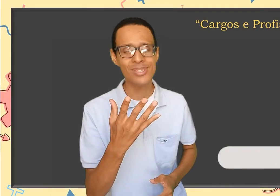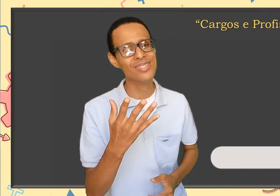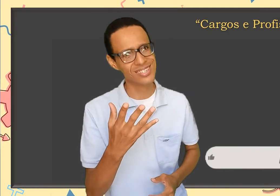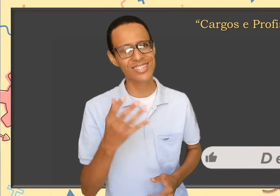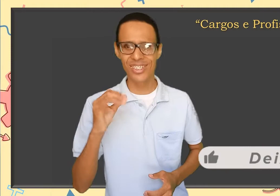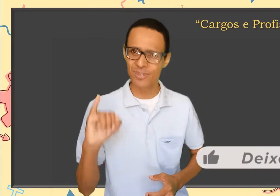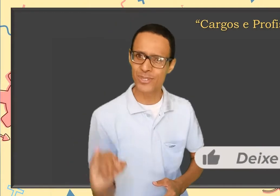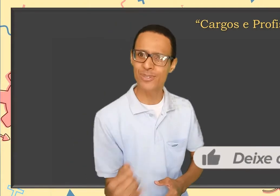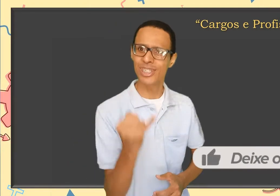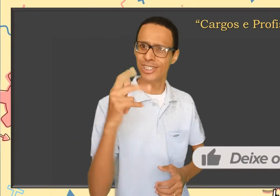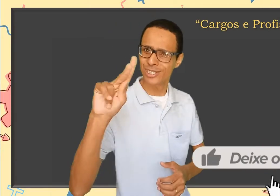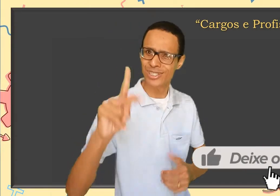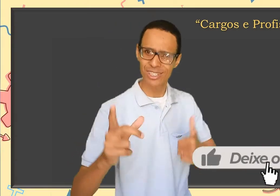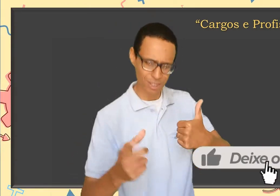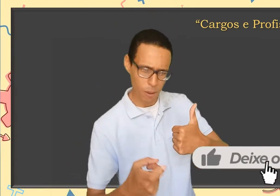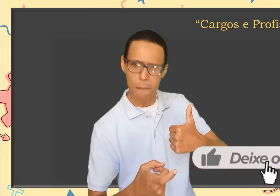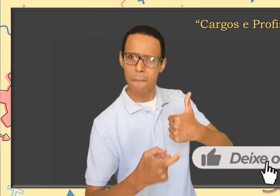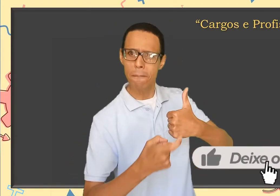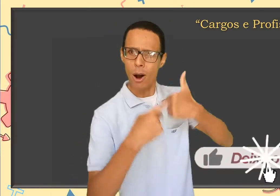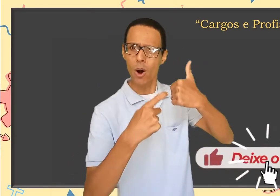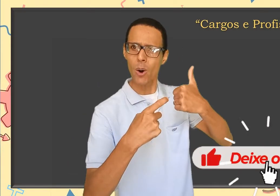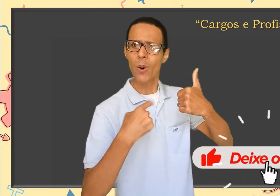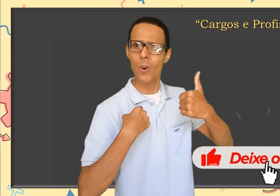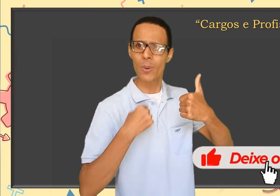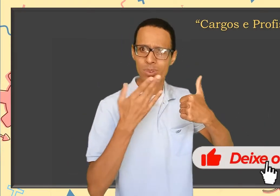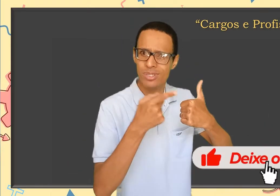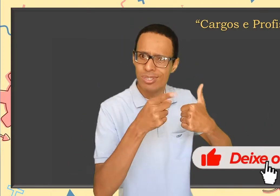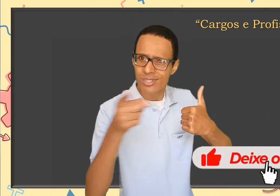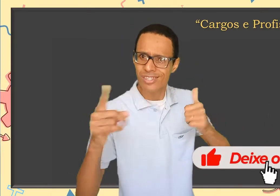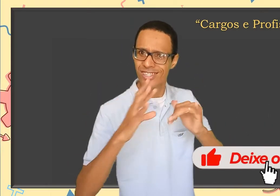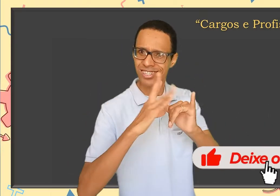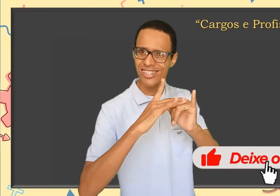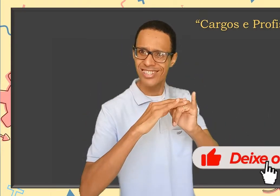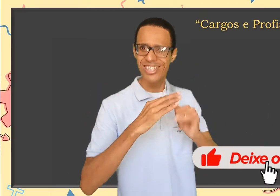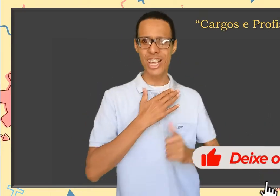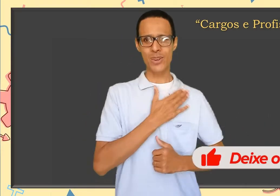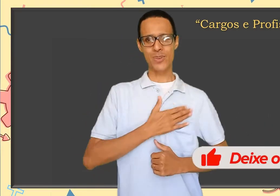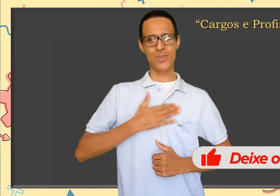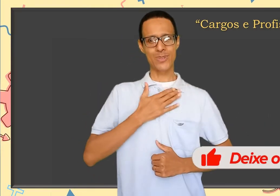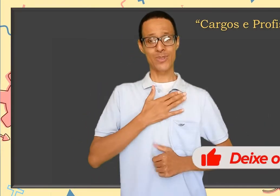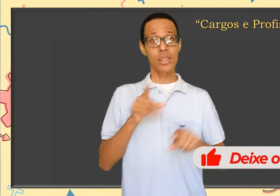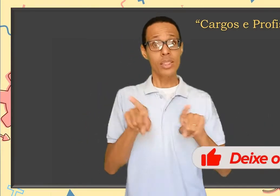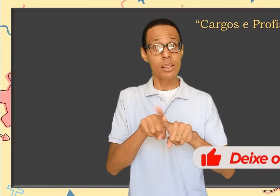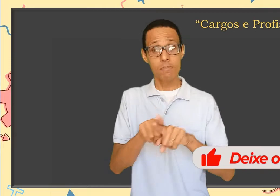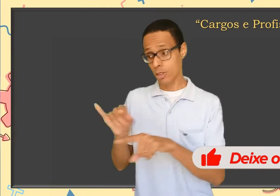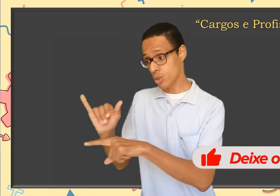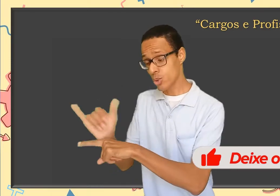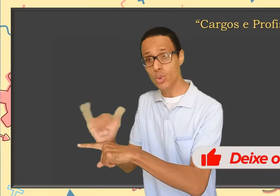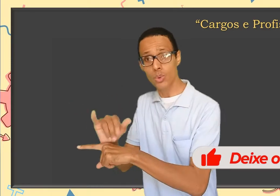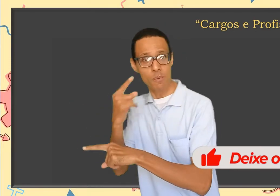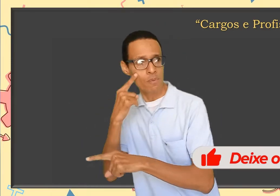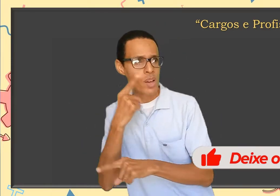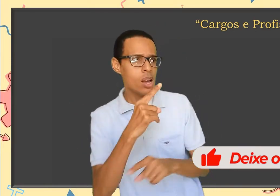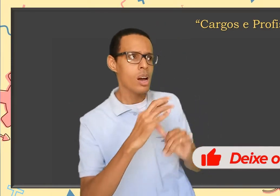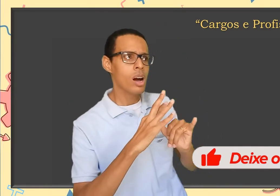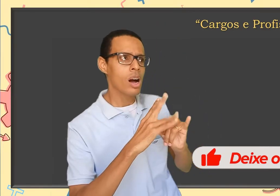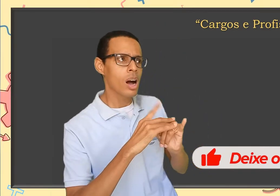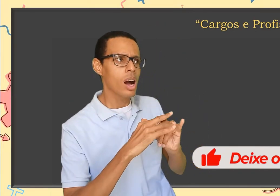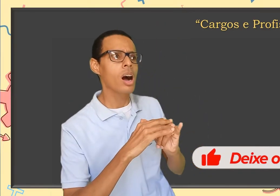O que achou da segunda parte? Já deixe seu like para eu saber que você gostou. E assim também